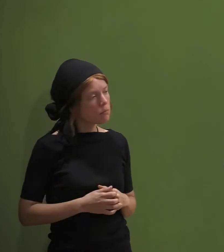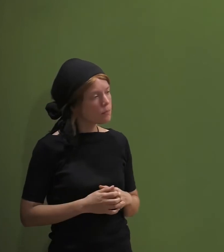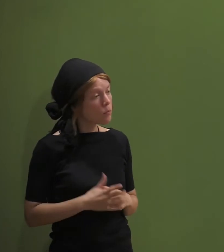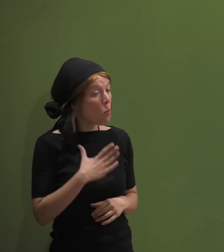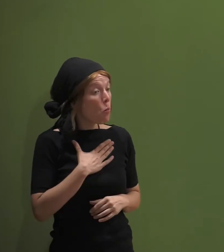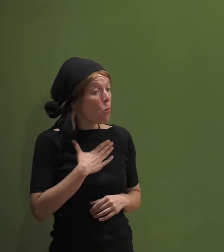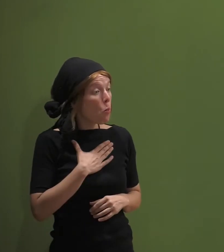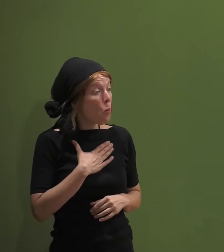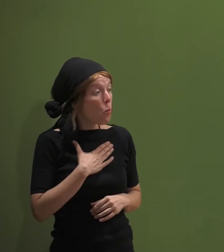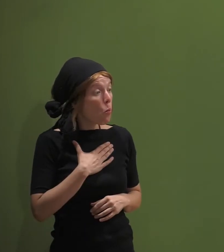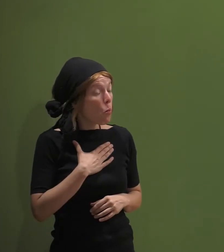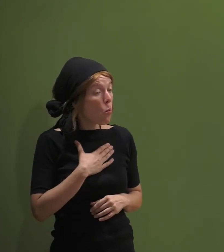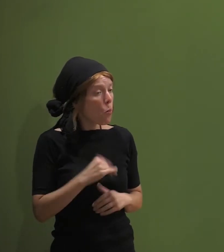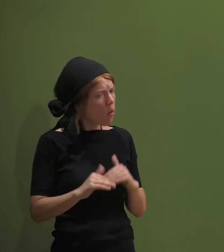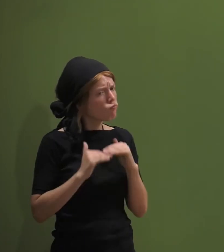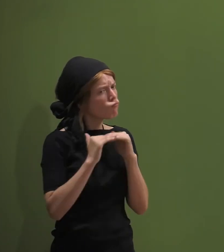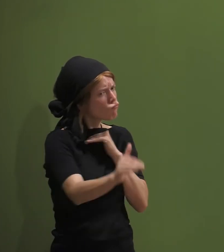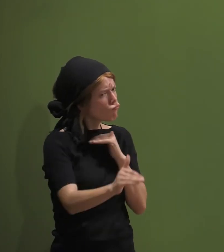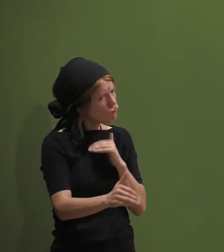¿Es posible una intensificación sostenible?